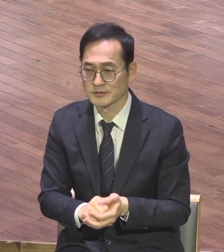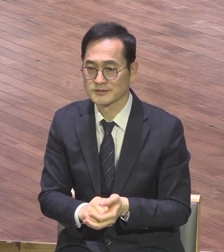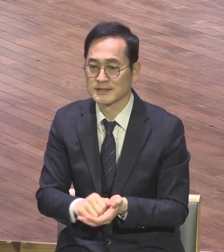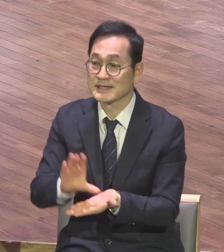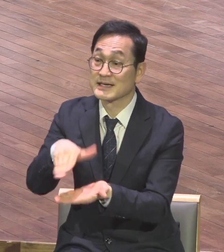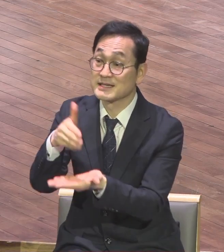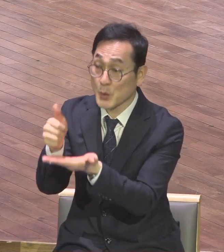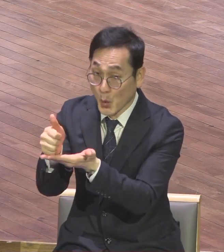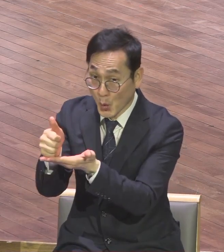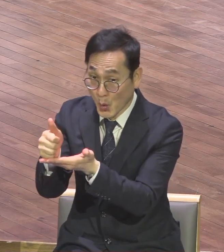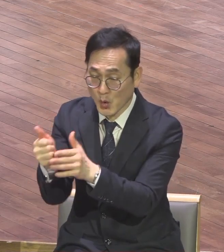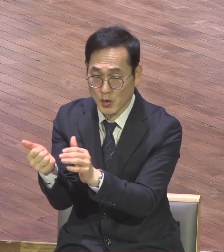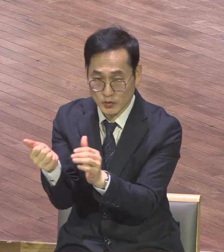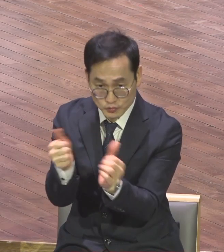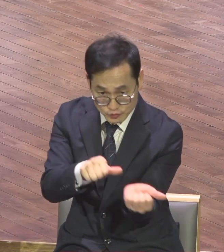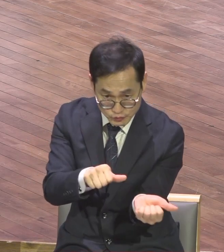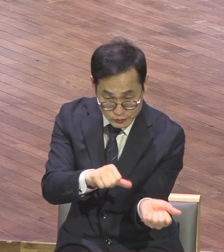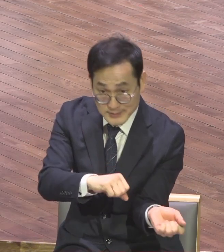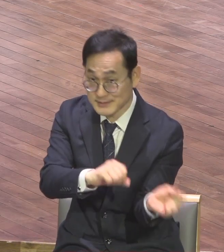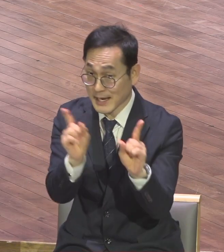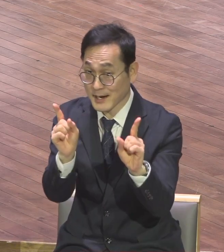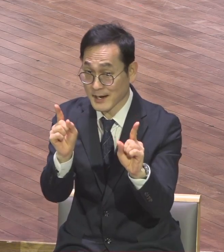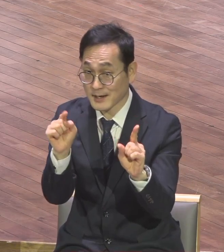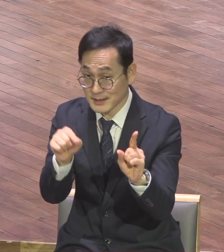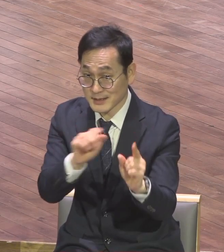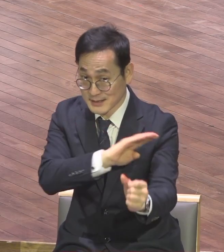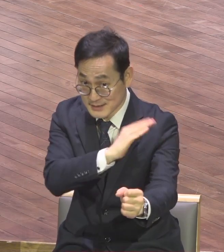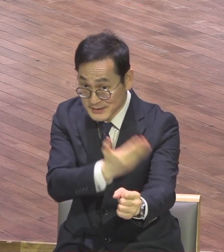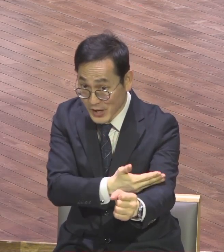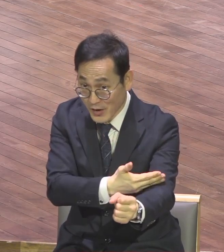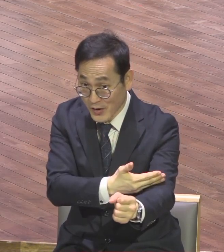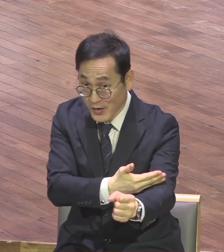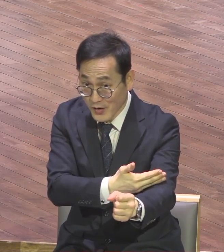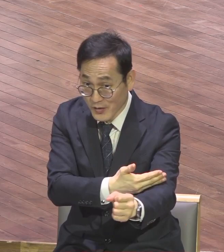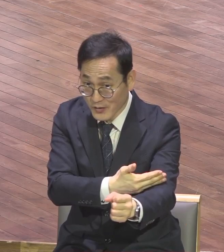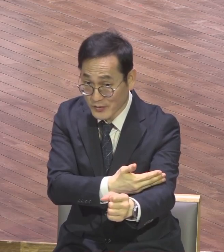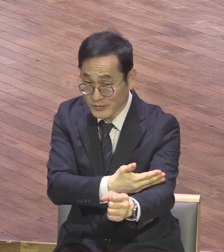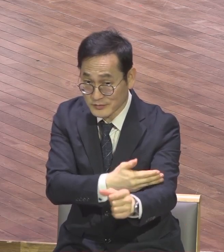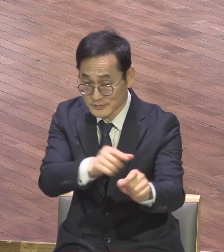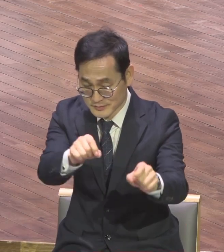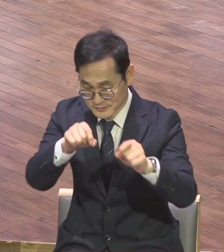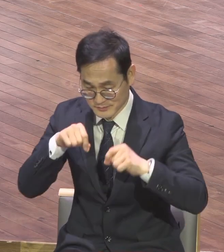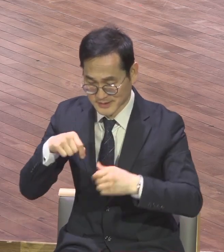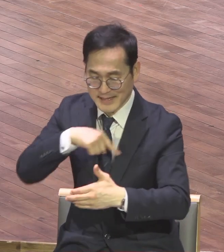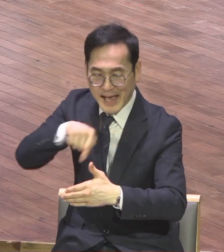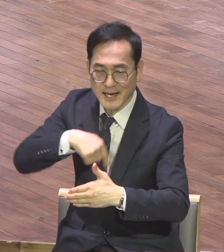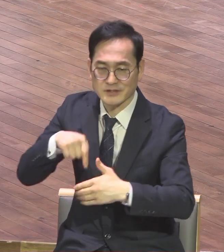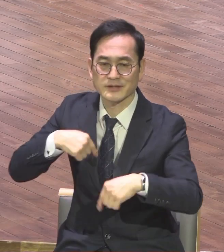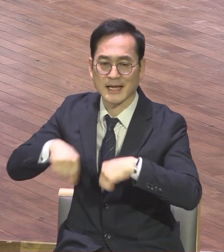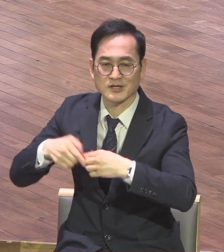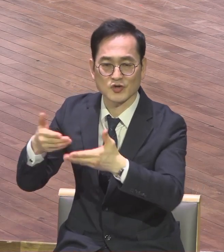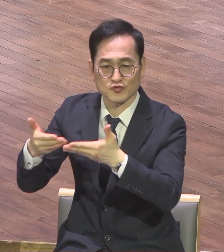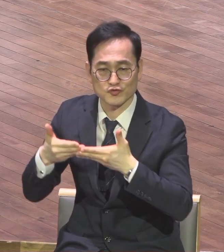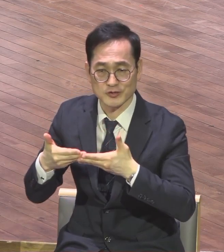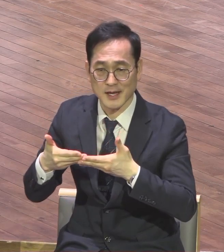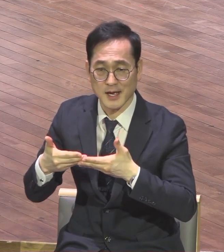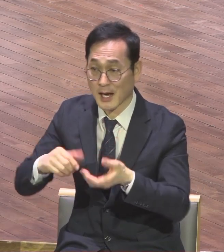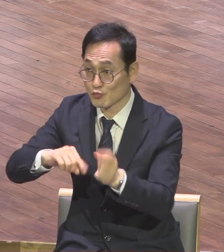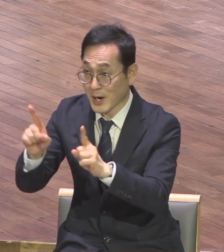그리스도를 죽은 자 가운데서 살리신 권능이 우리 안에 역사하신다. 부활은 현재